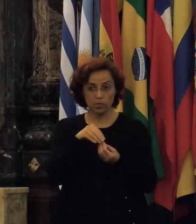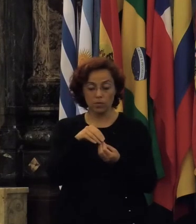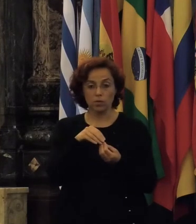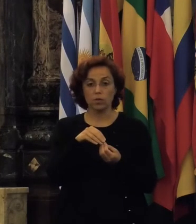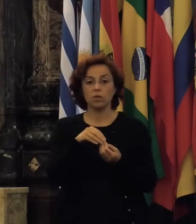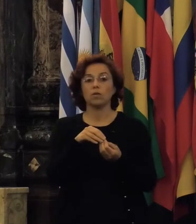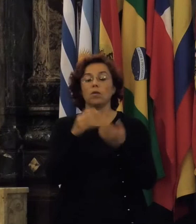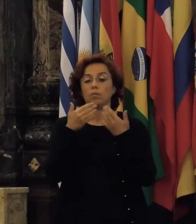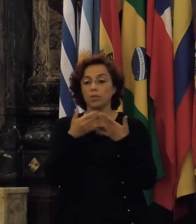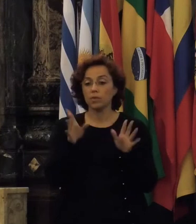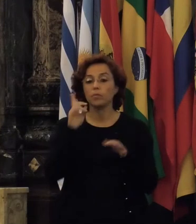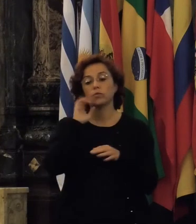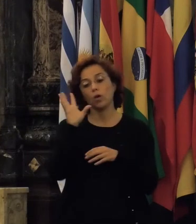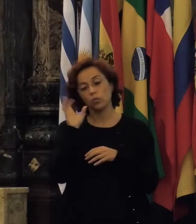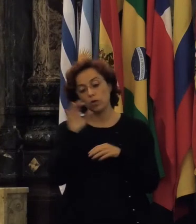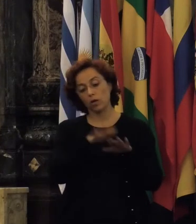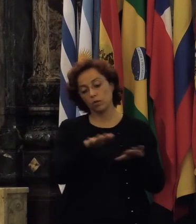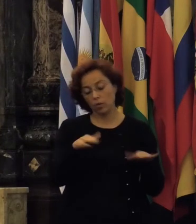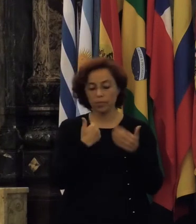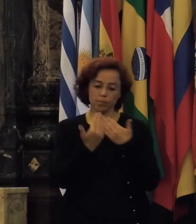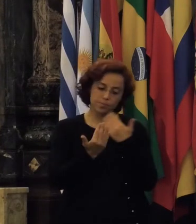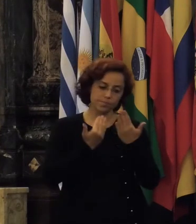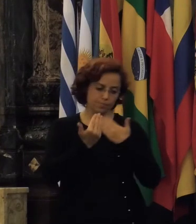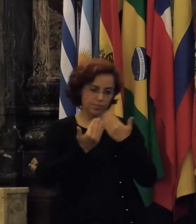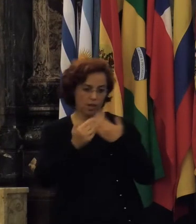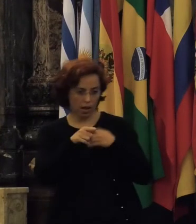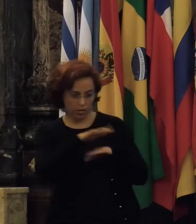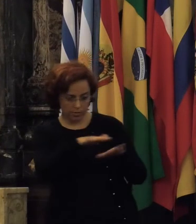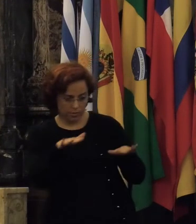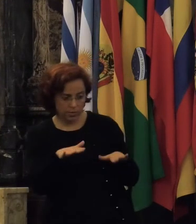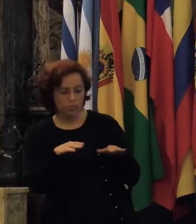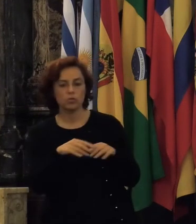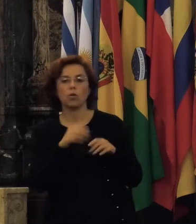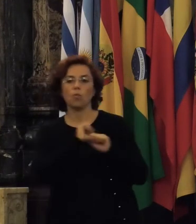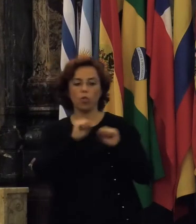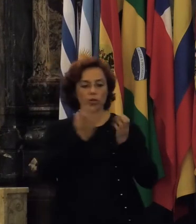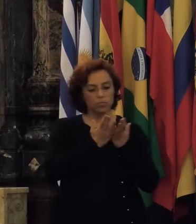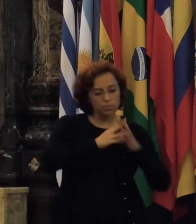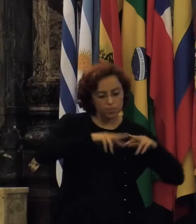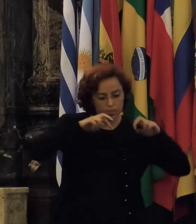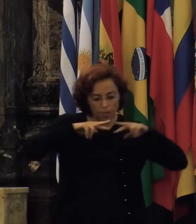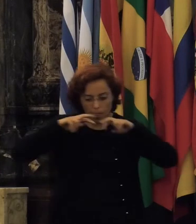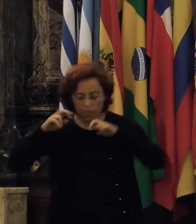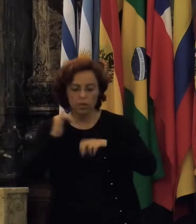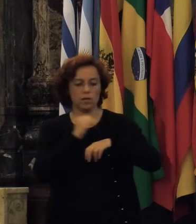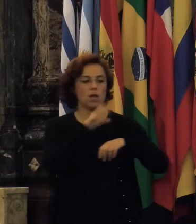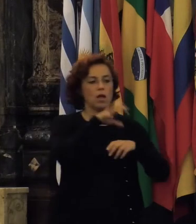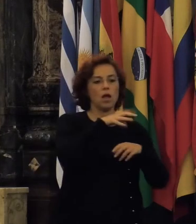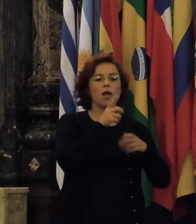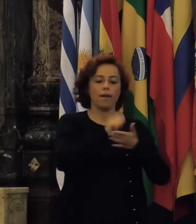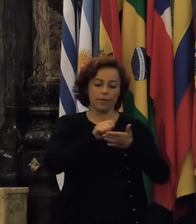Cuando empezamos a escuchar a los chicos, empezamos a poder hablar con ellos, a poder incluir, a hacer estas trayectorias institucionales, a poder